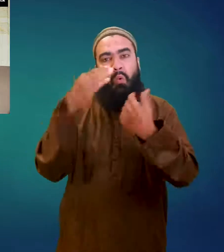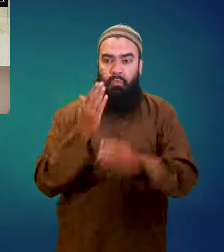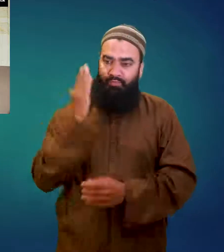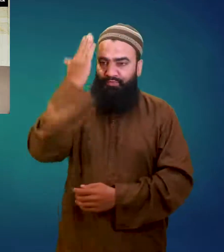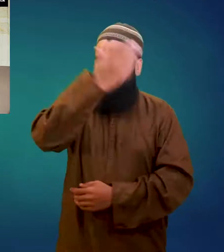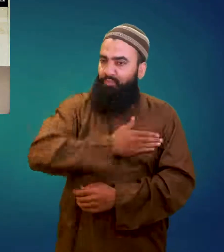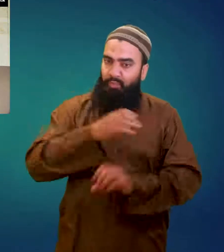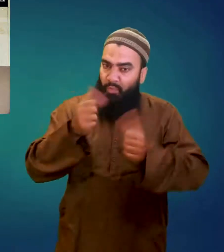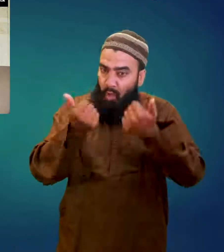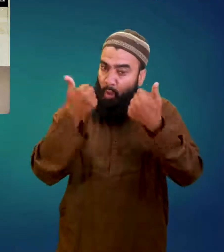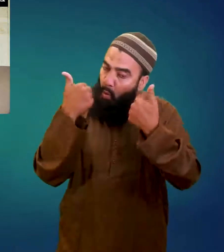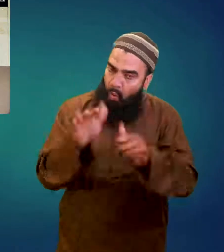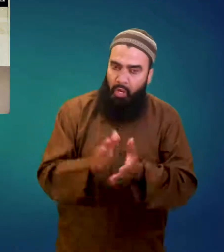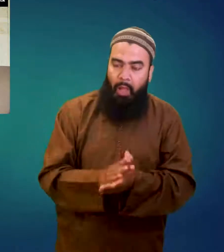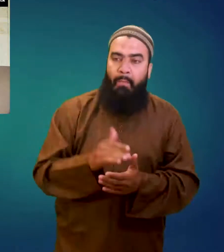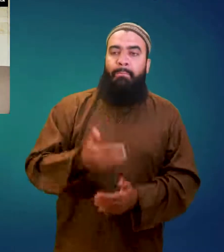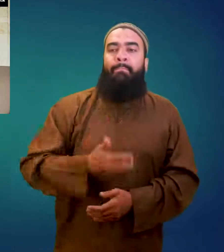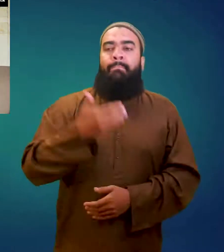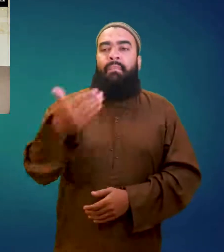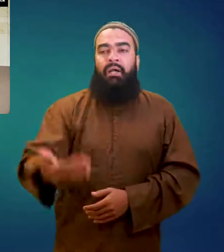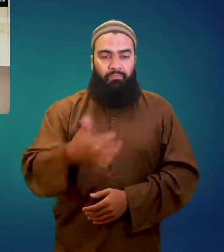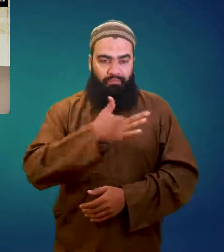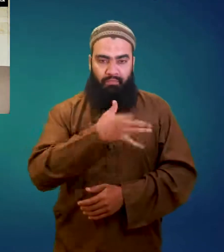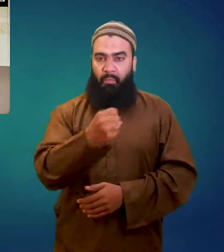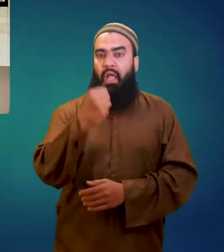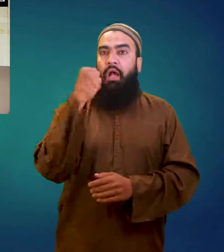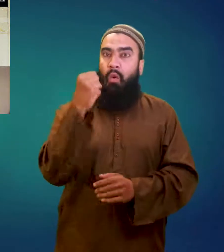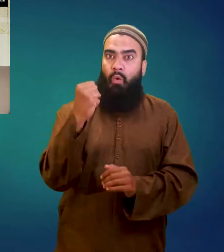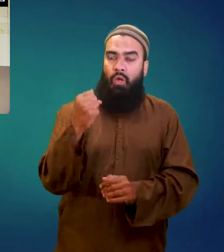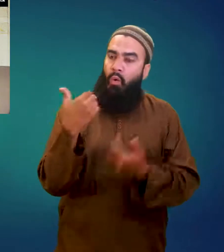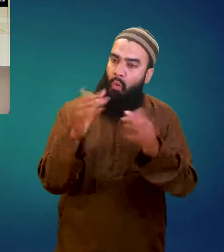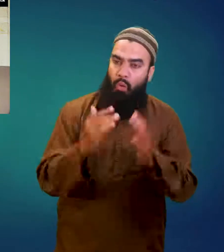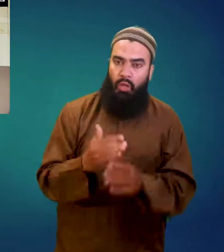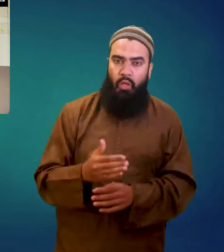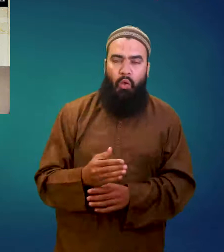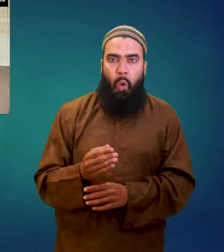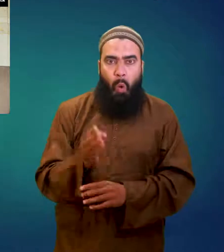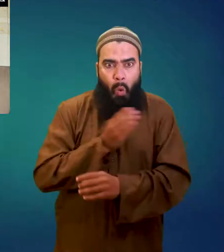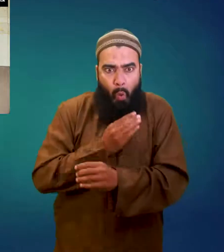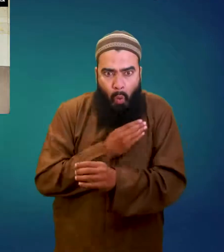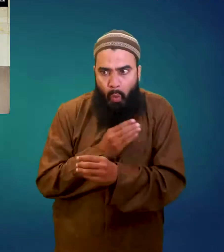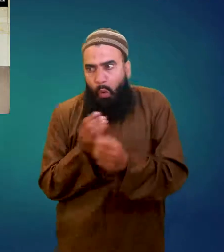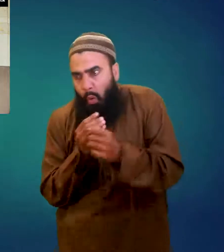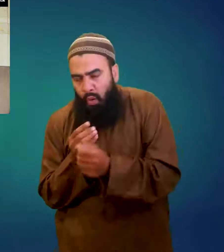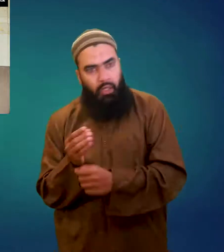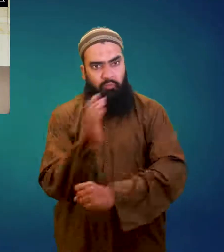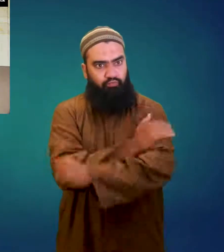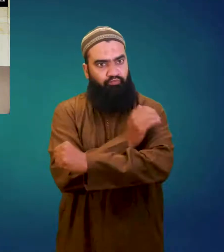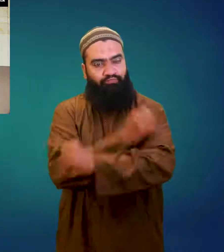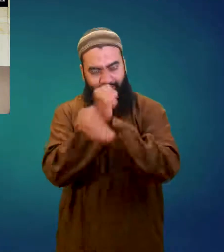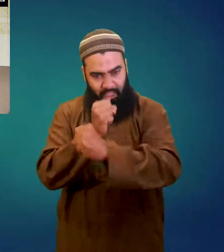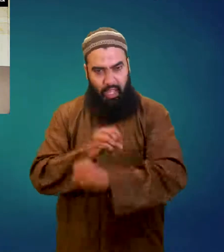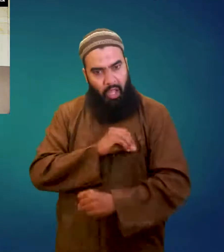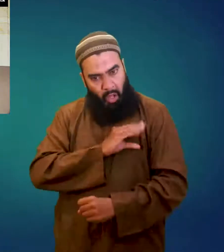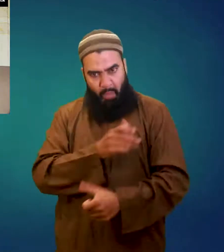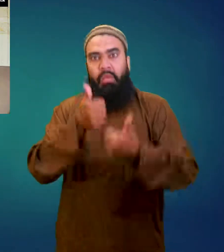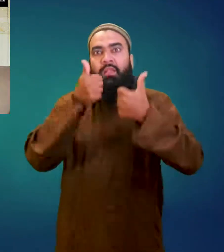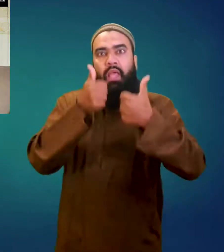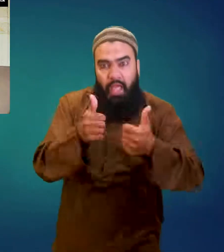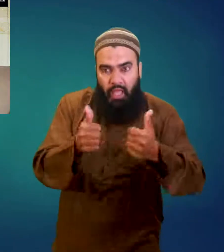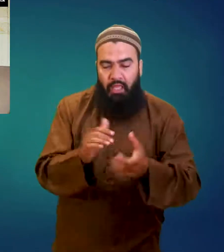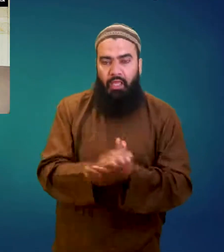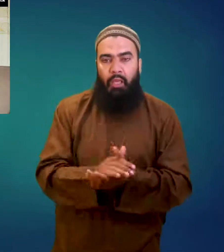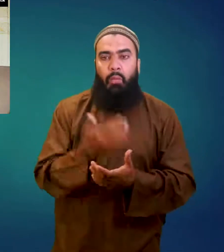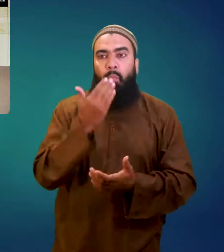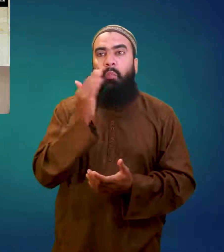کے بعد اس پر استقامت کا مظاہرہ کرتے ہیں اور اس پر ہمت اور جرت کے ساتھ عمل کرنا شروع